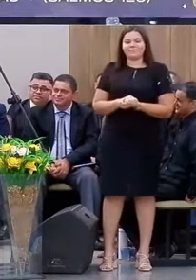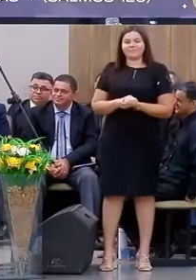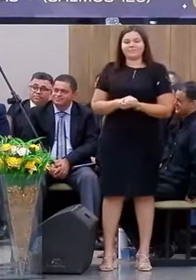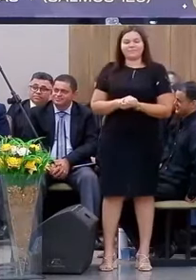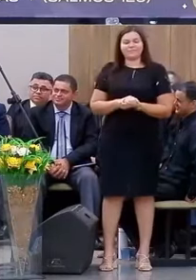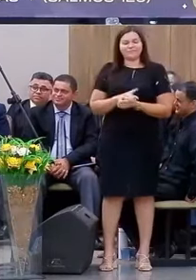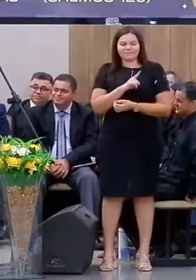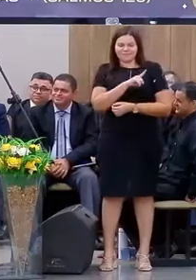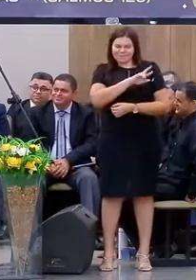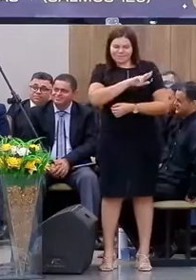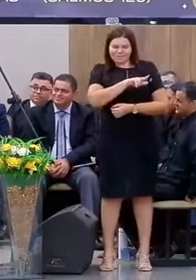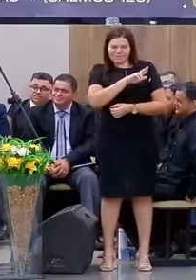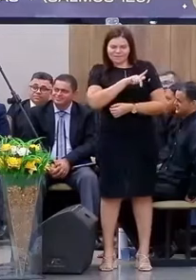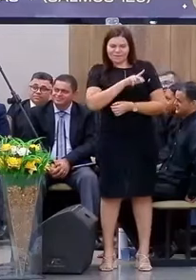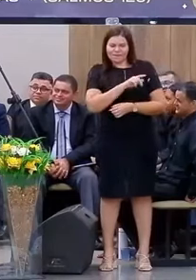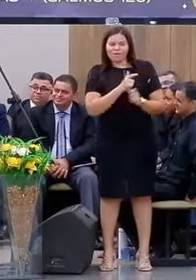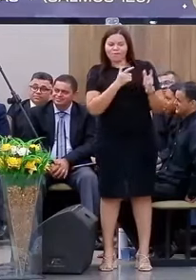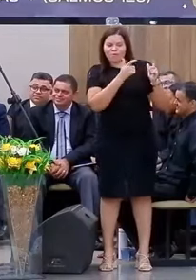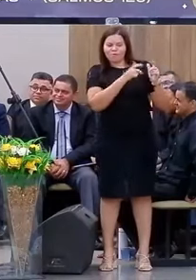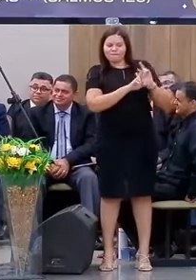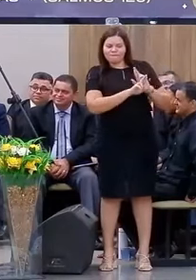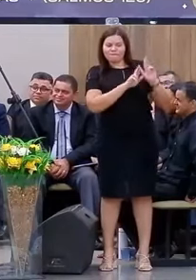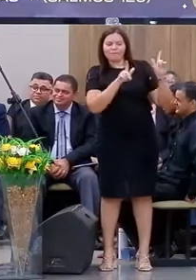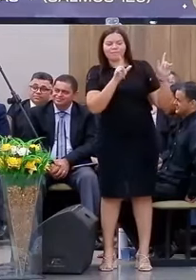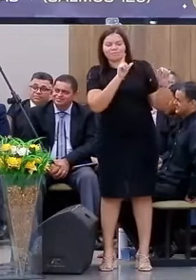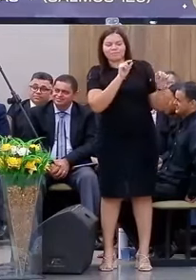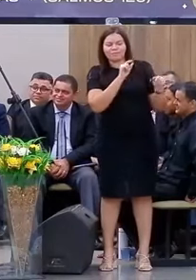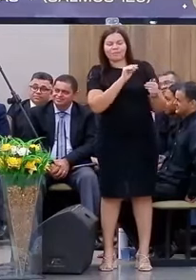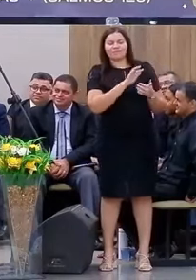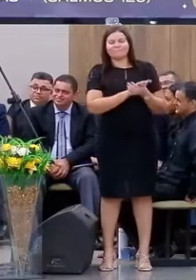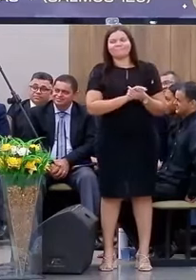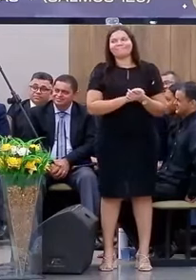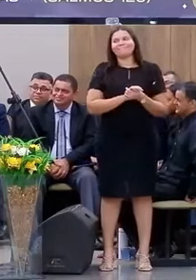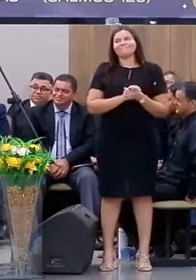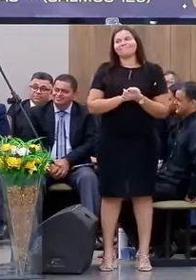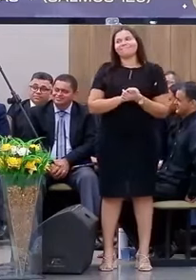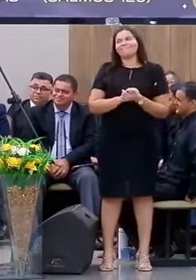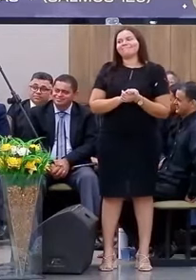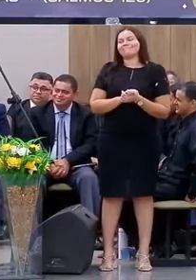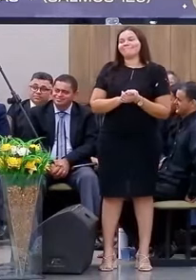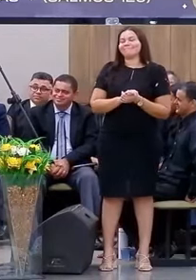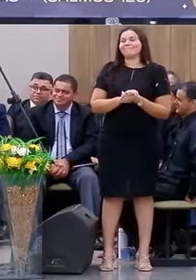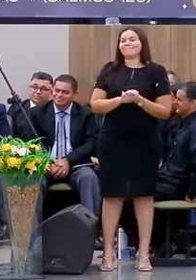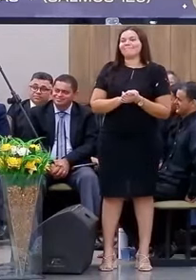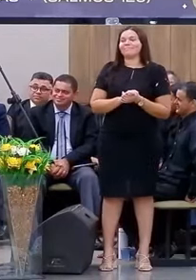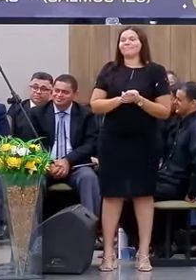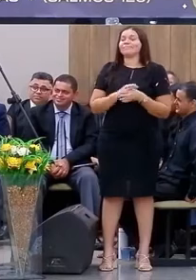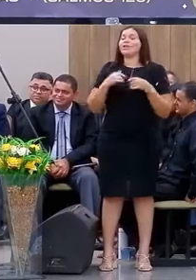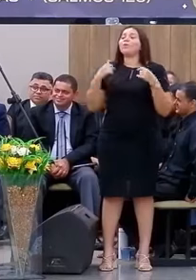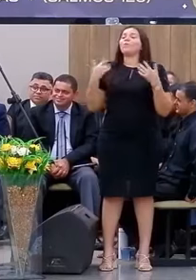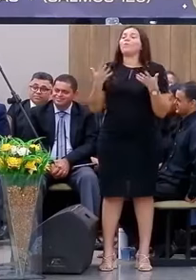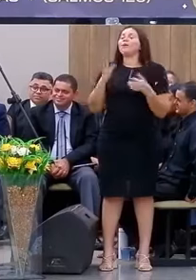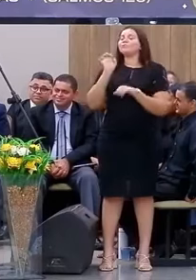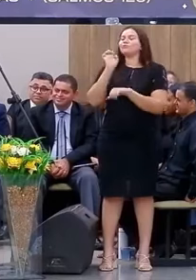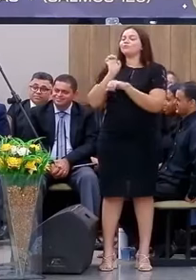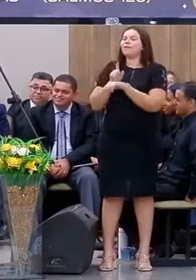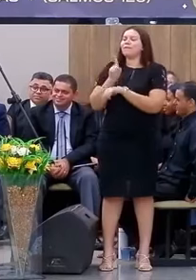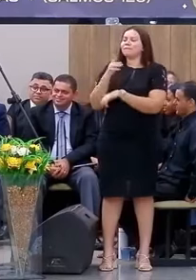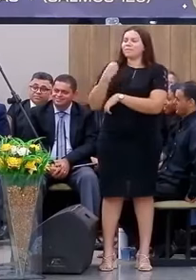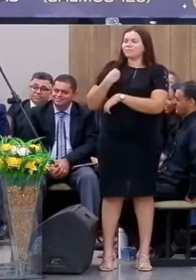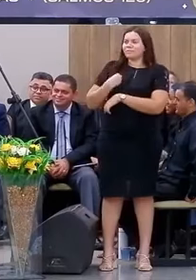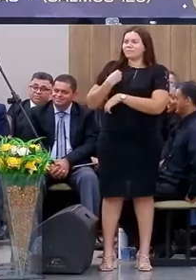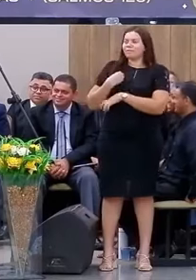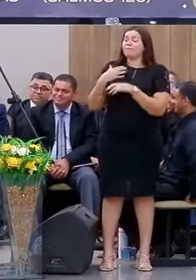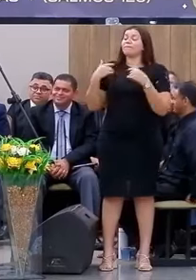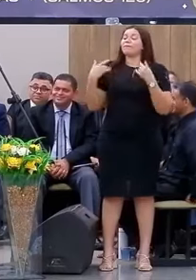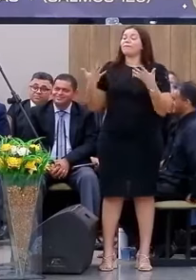O irmão não é daqui. Eu disse, sou não. Disse, o sotaque está dizendo. Qual o estado do amado? Só rindo